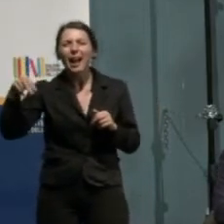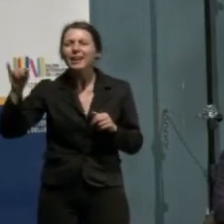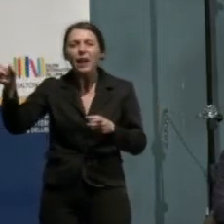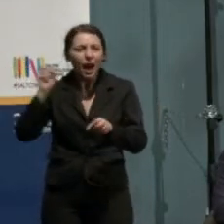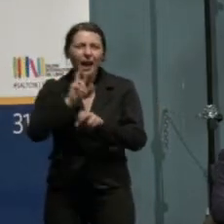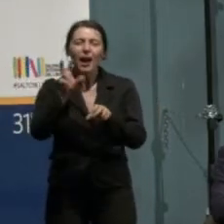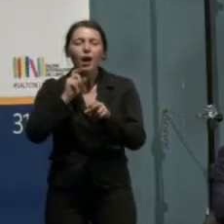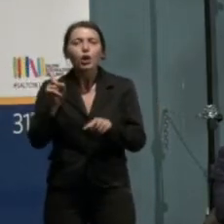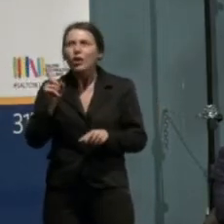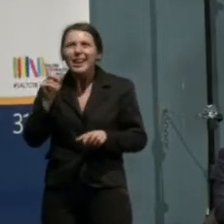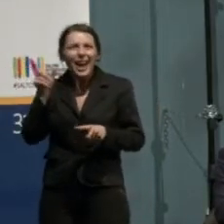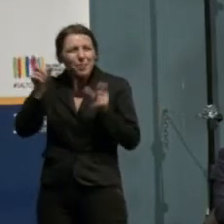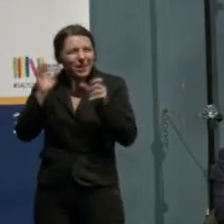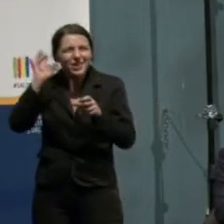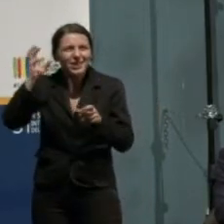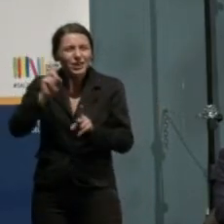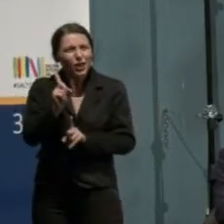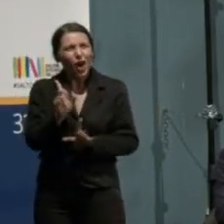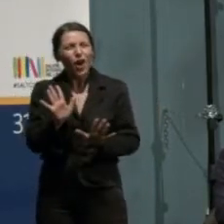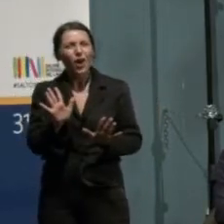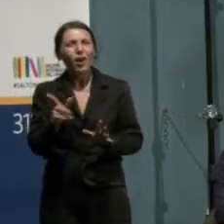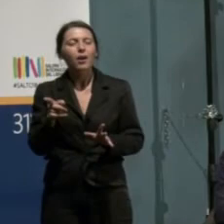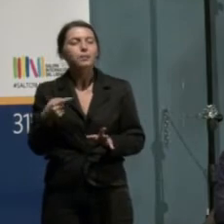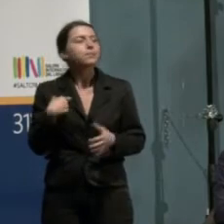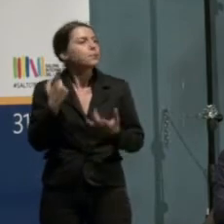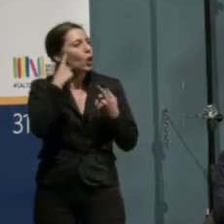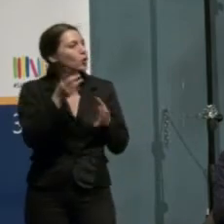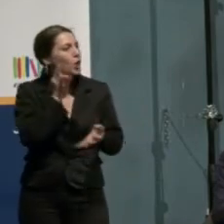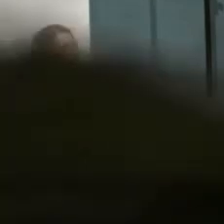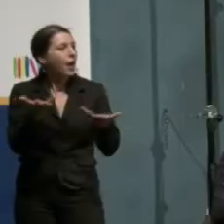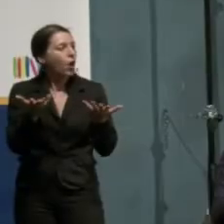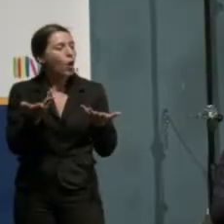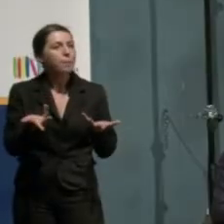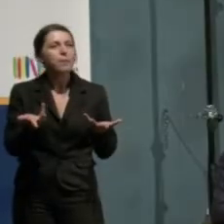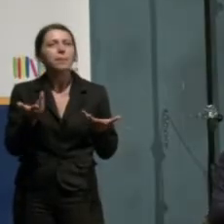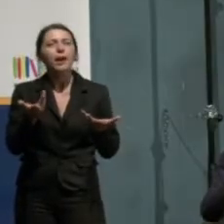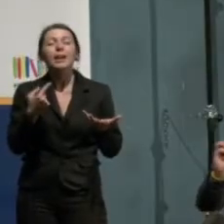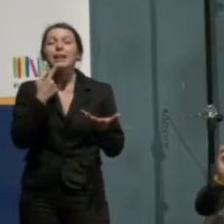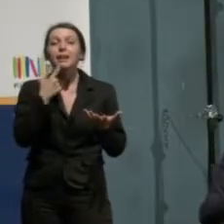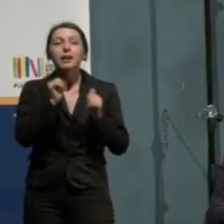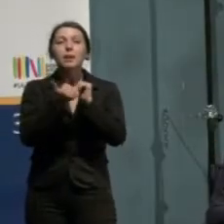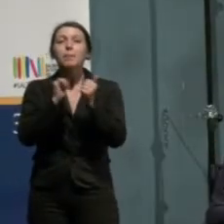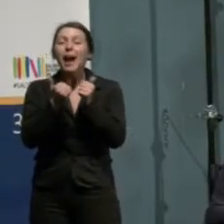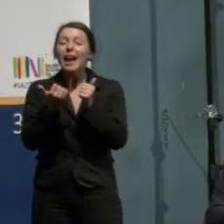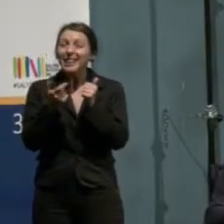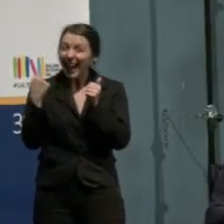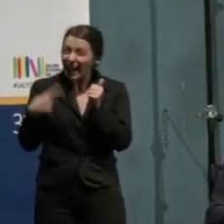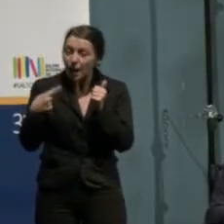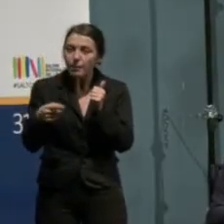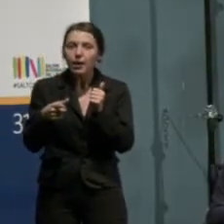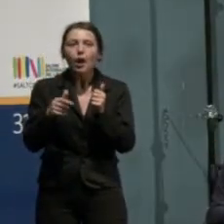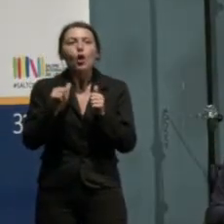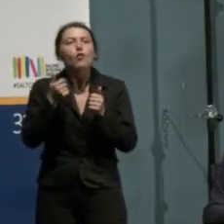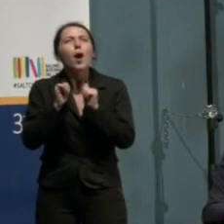degli strani signori queste persone so come spiegarlo io sono convinto che gli fa queste battaglie sta lavorando per la tua dignità e la tua